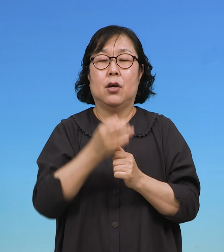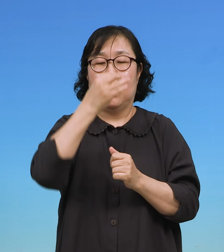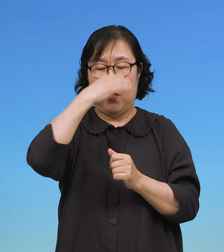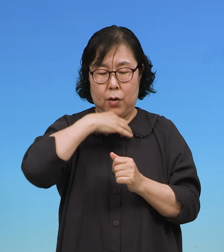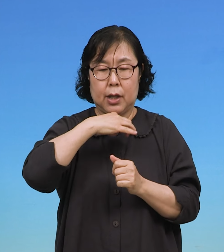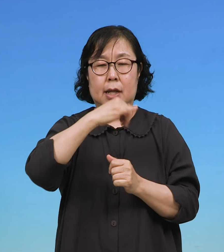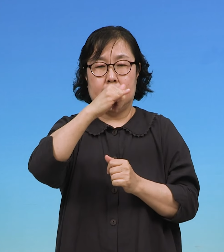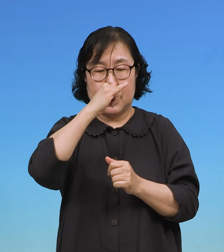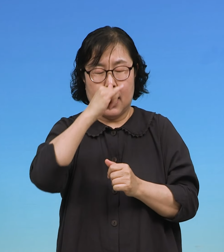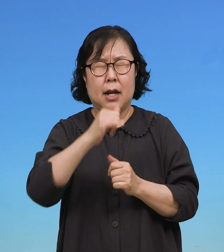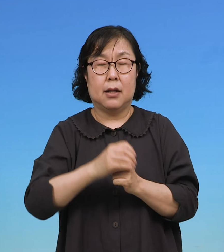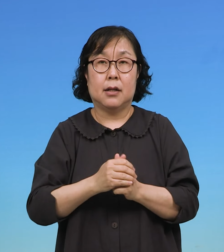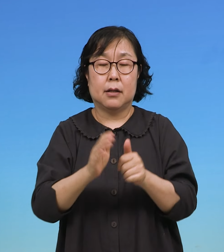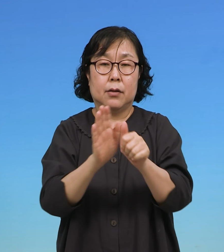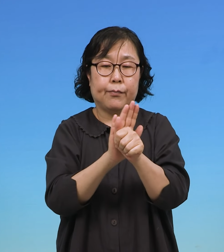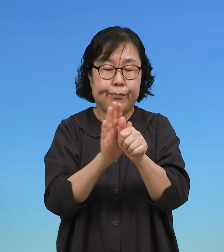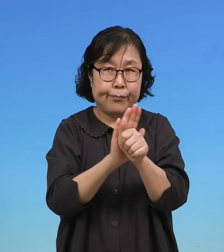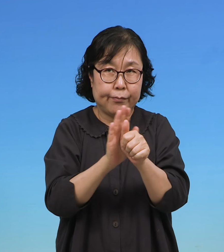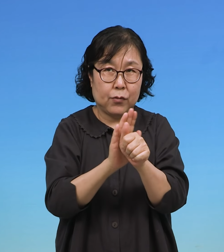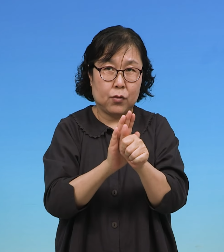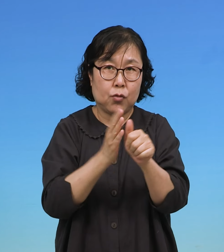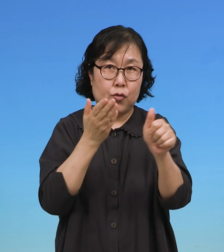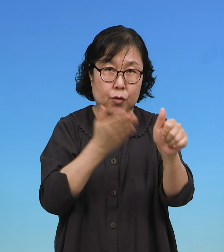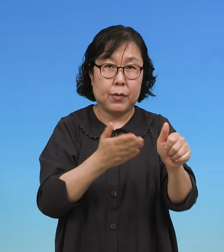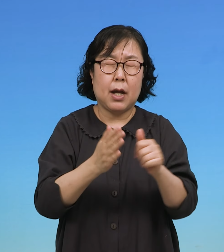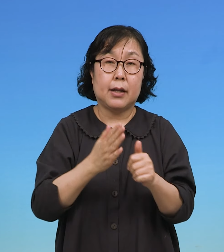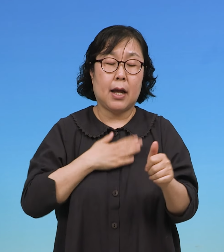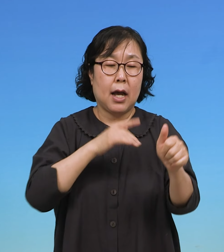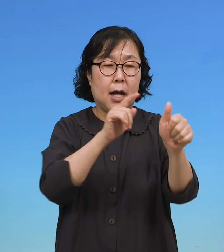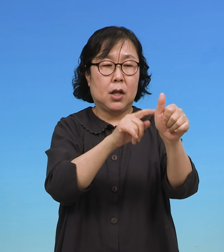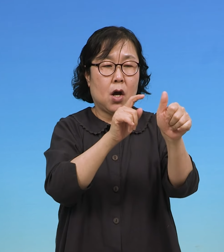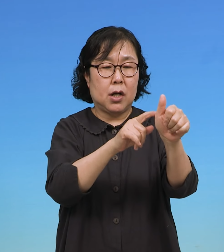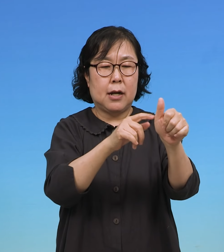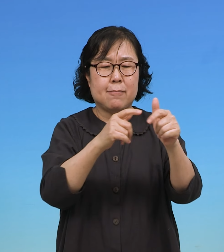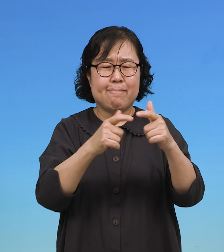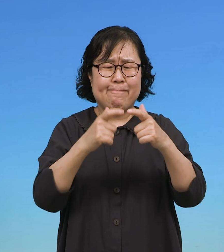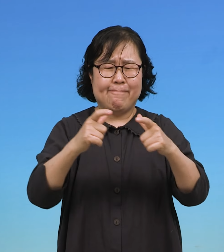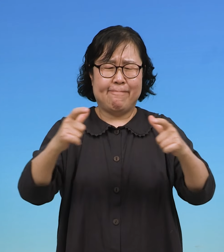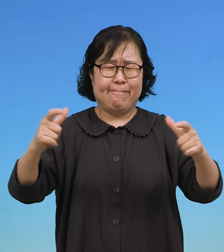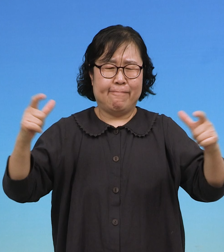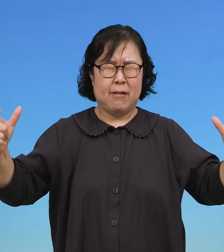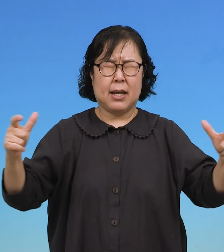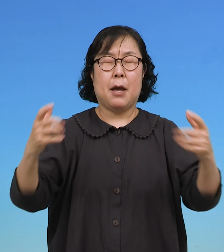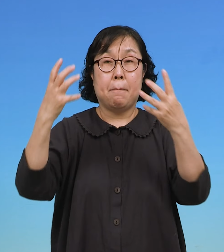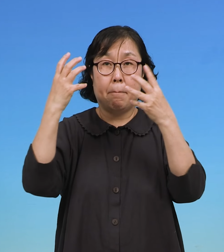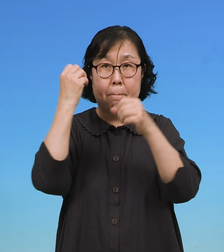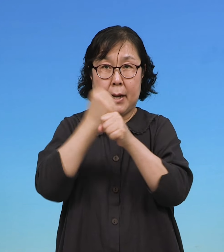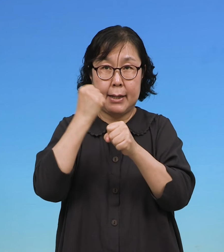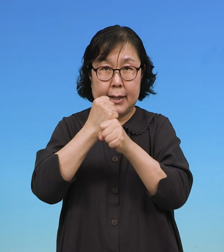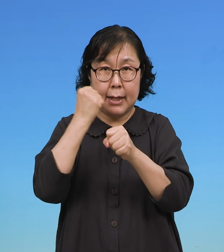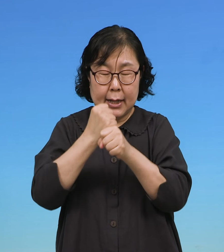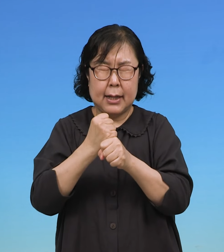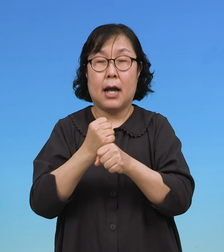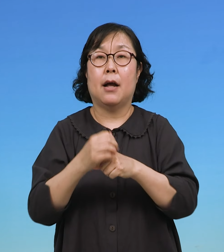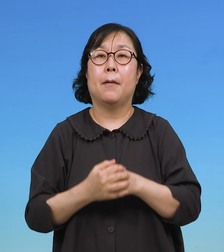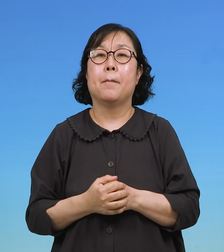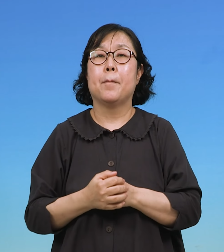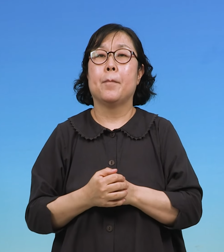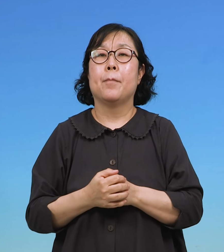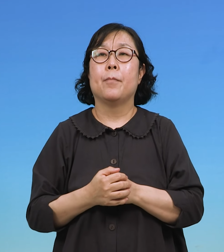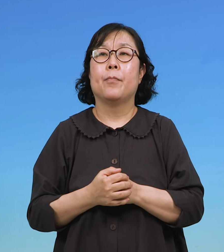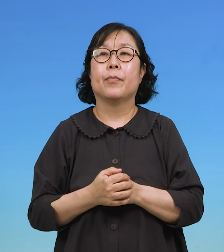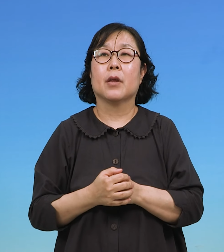큰 호의입니까? 그리고 6절, 내가 너로 심히 번성하게 하리니. 17장에서 이런